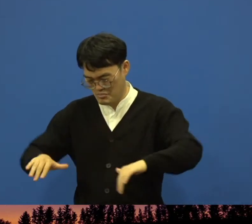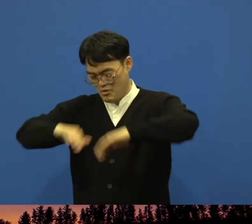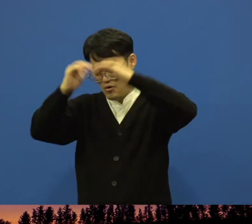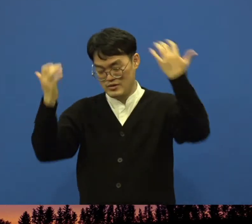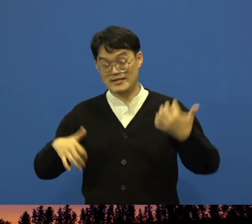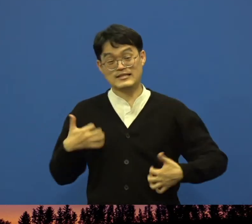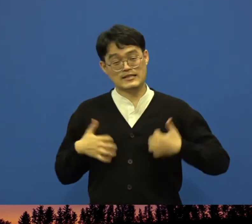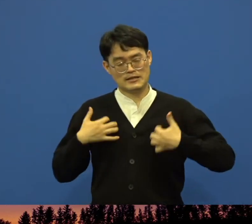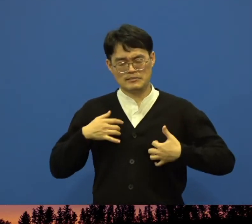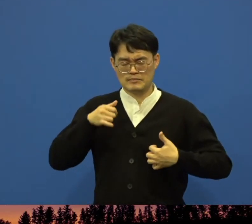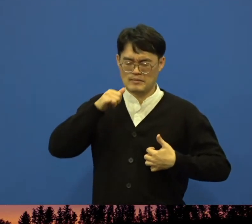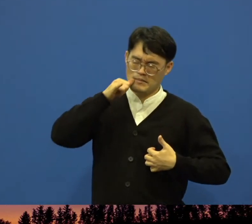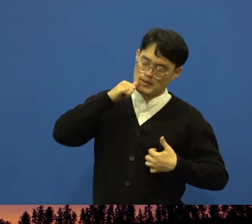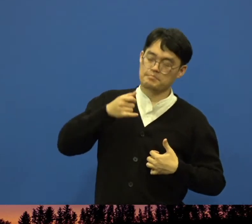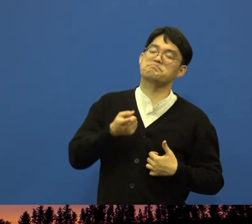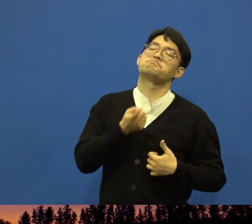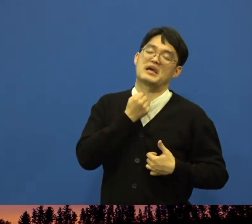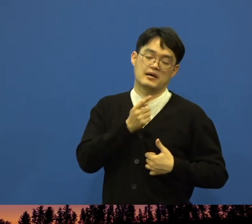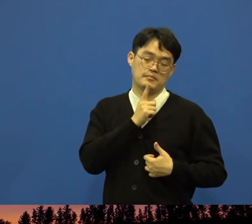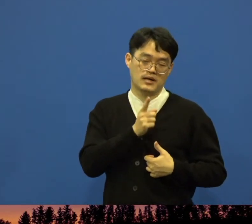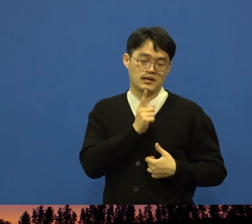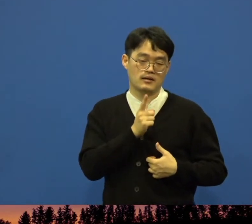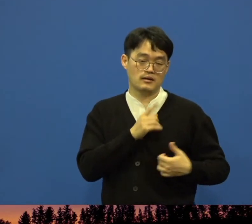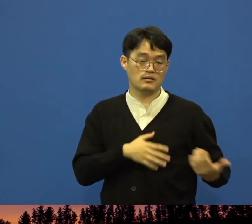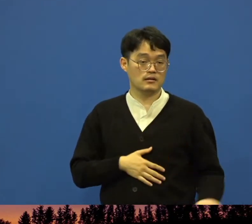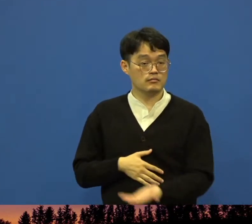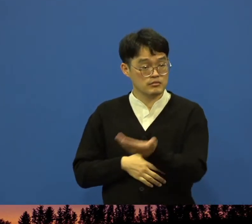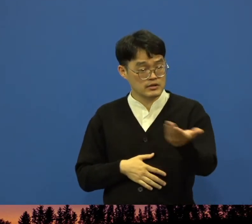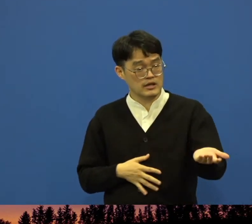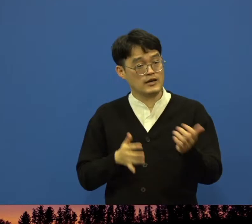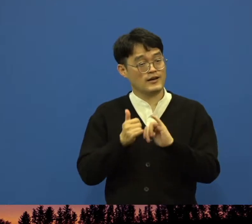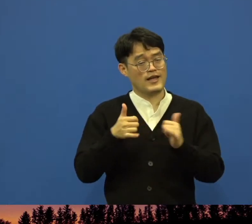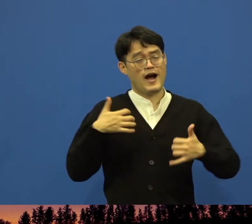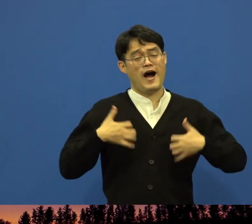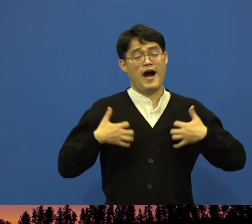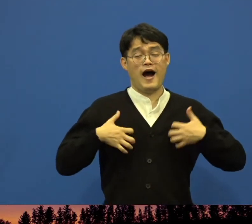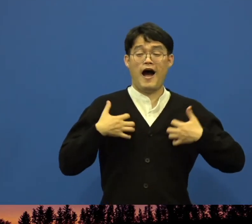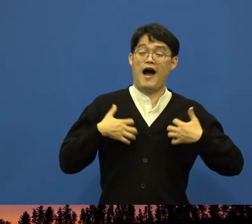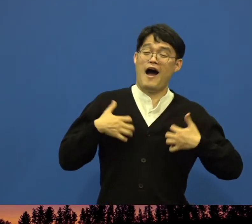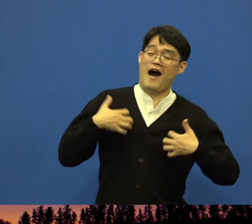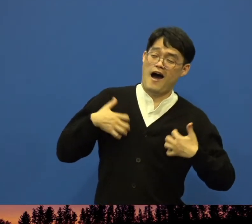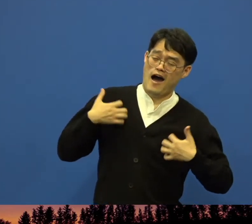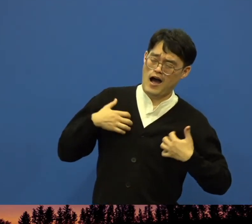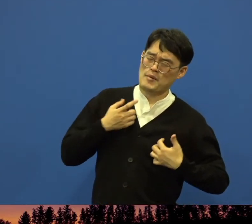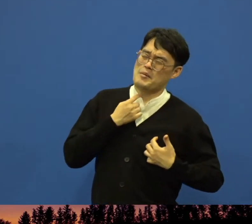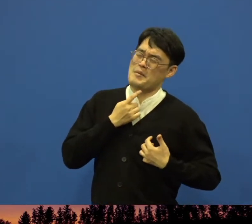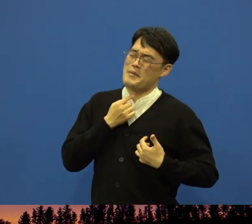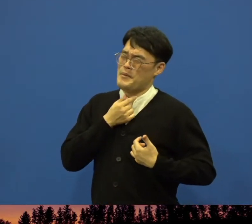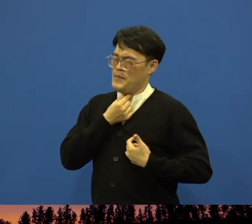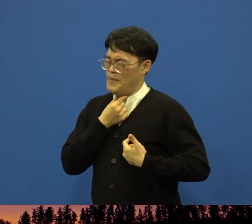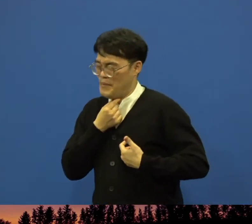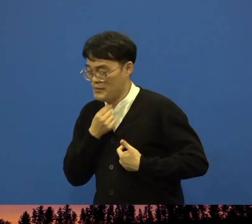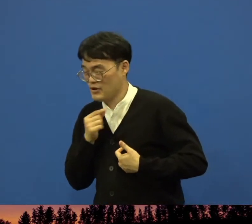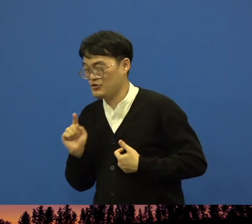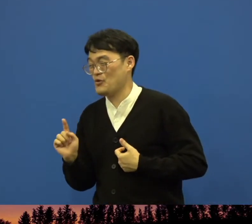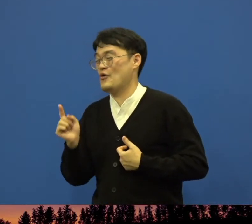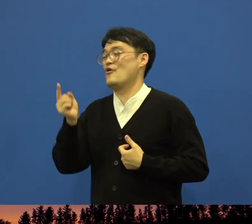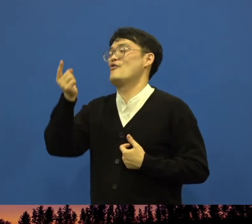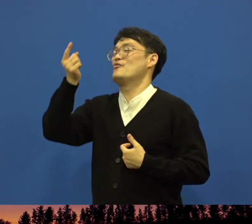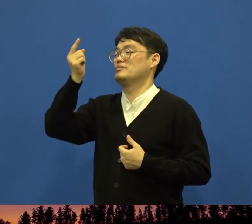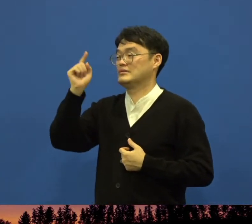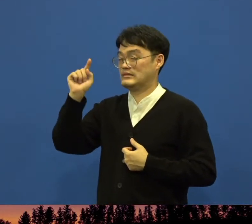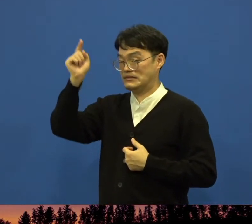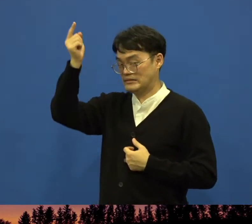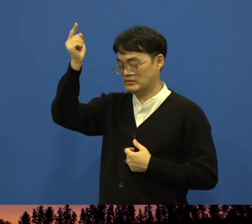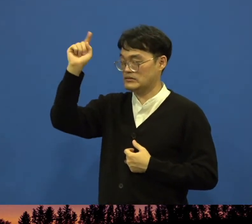씁니다. 인간이 즐거워할 수 있는 것들을 다 추구해봤다는 겁니다. 높은 성취감을